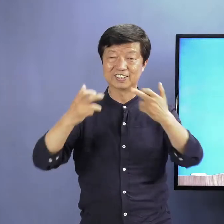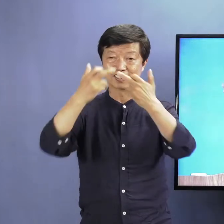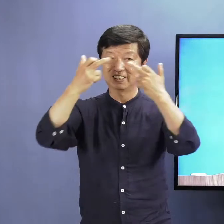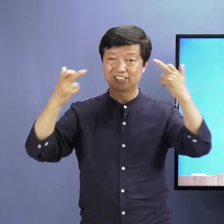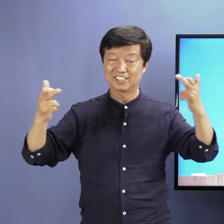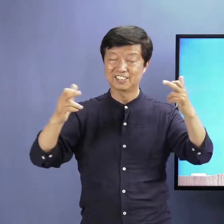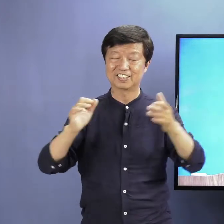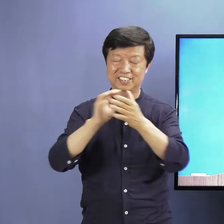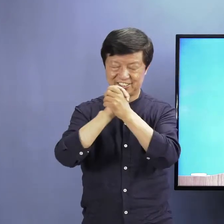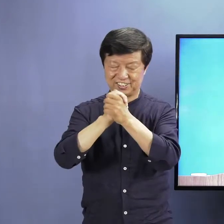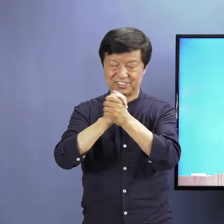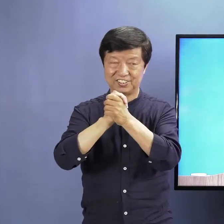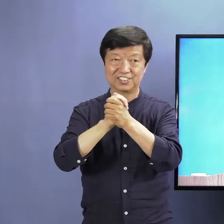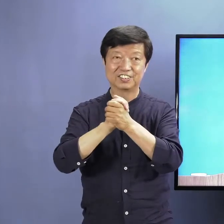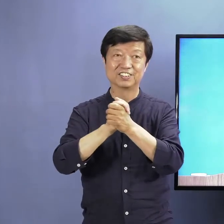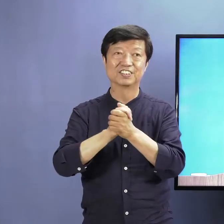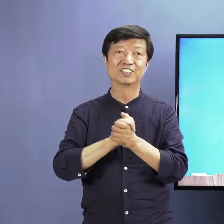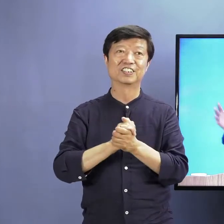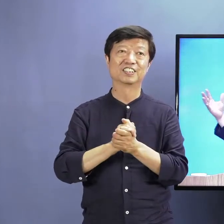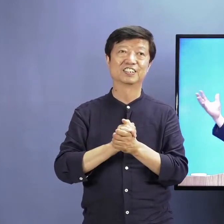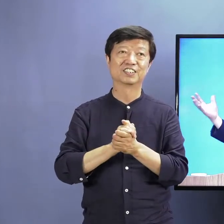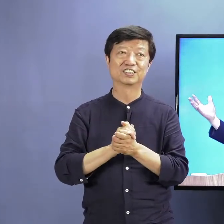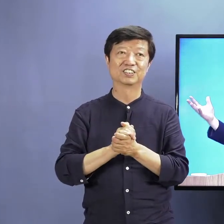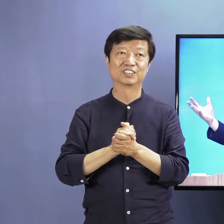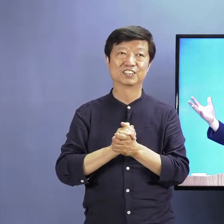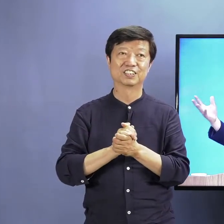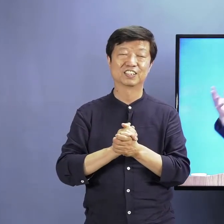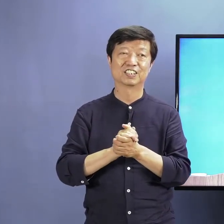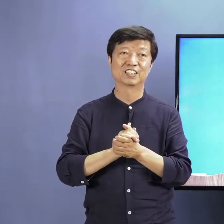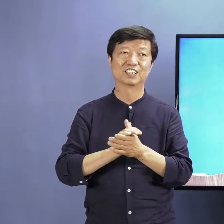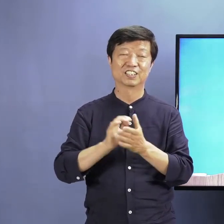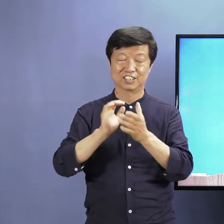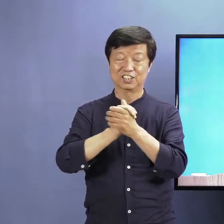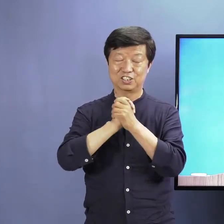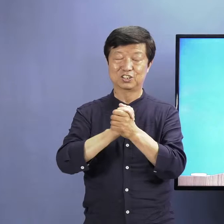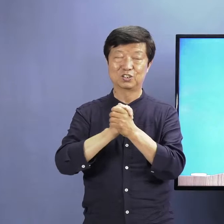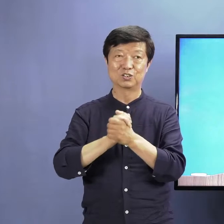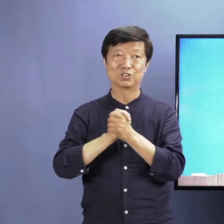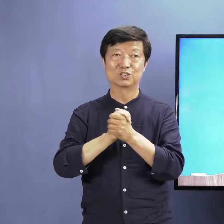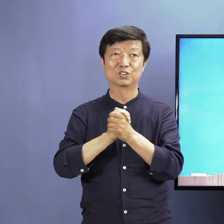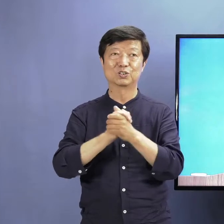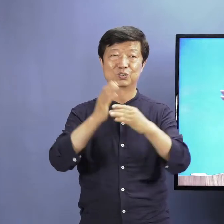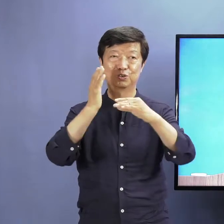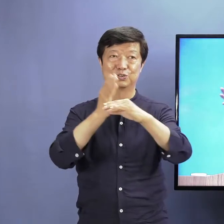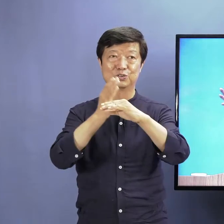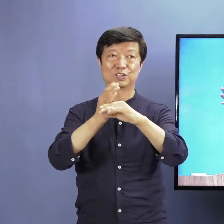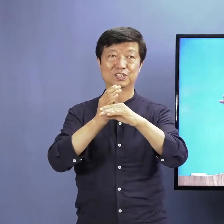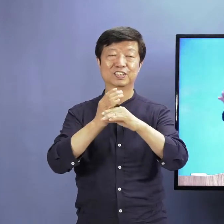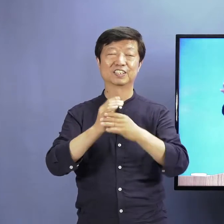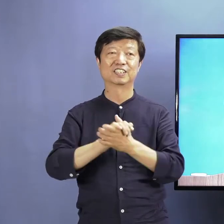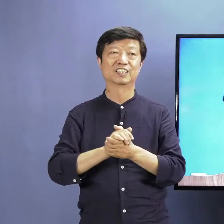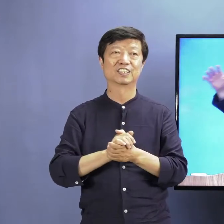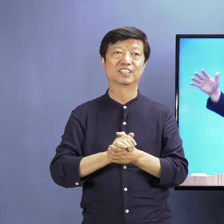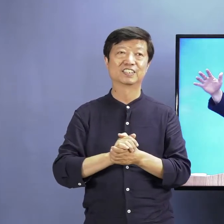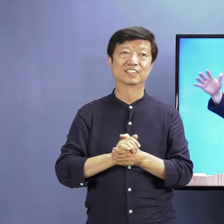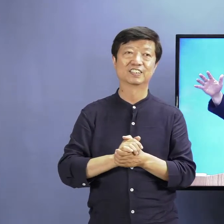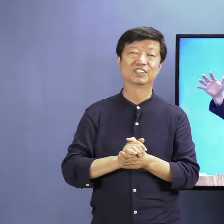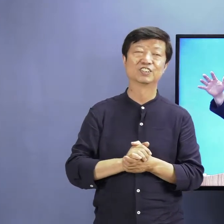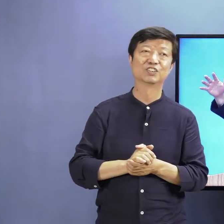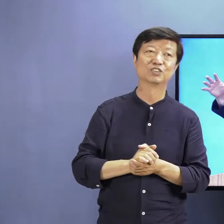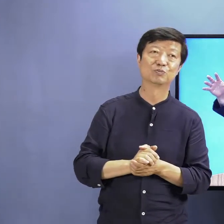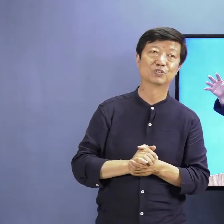산기도 하라고. 그리고 나서 이제 기도하다가 중간에 원두막 같이 이렇게 있는 그런